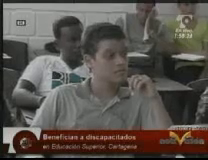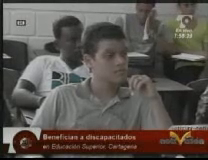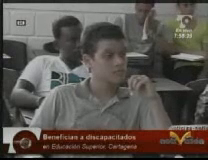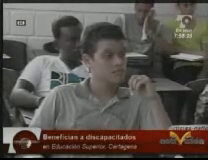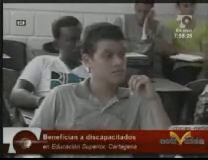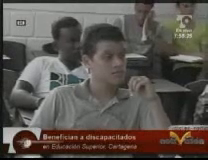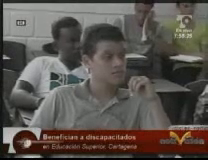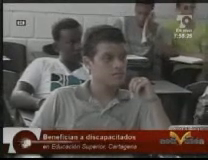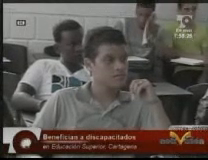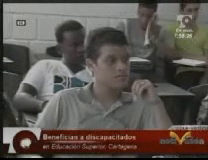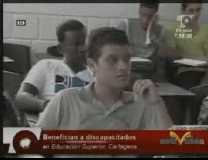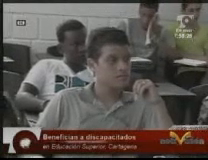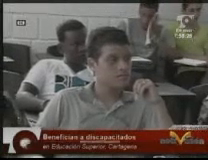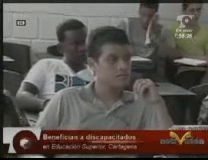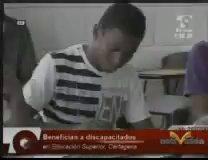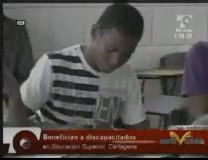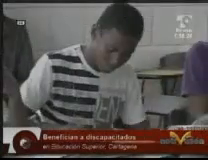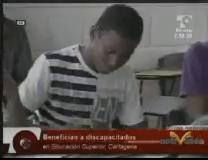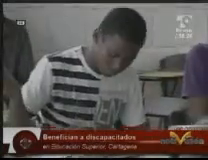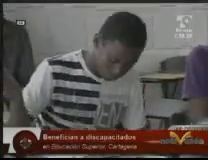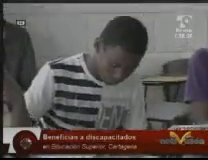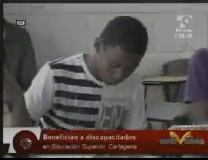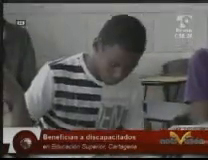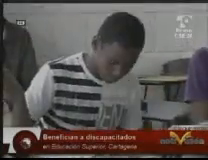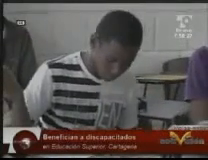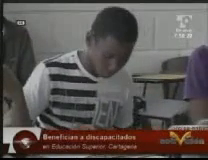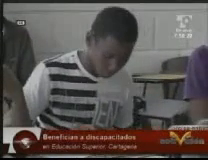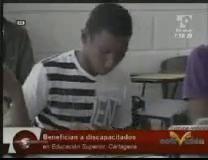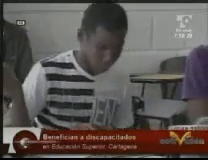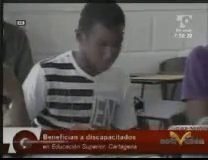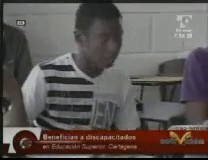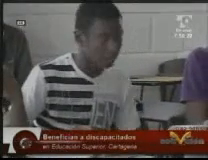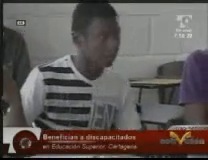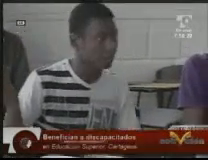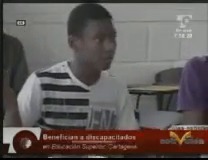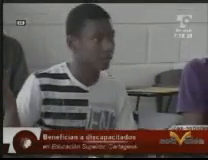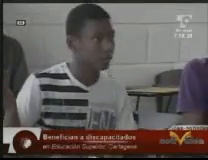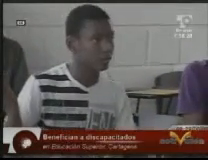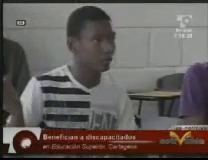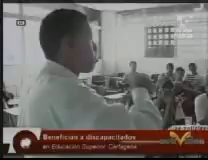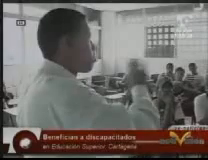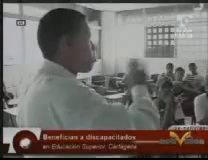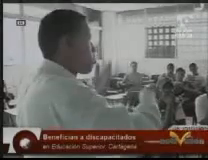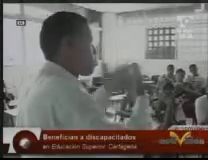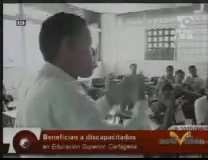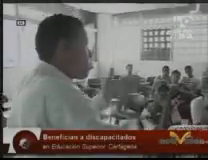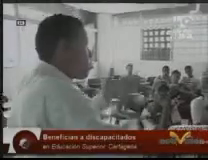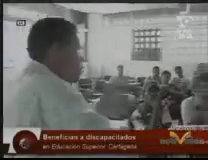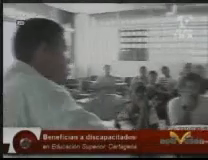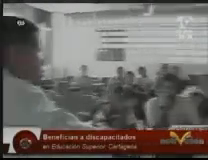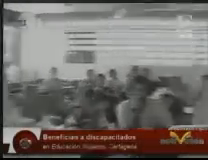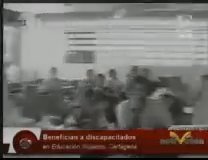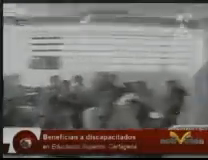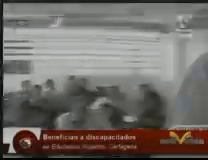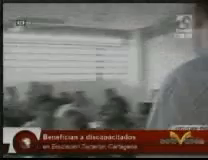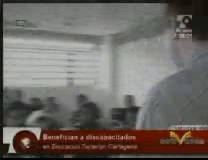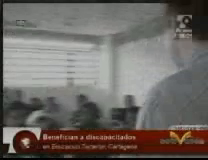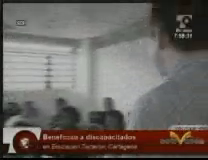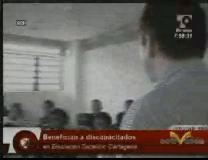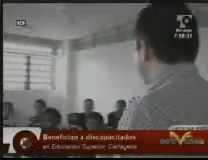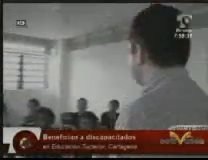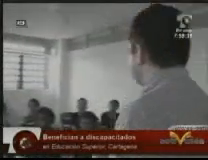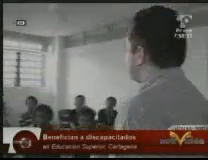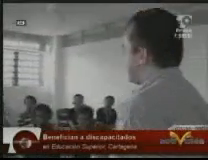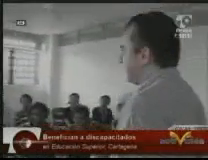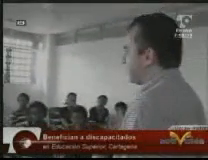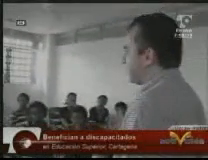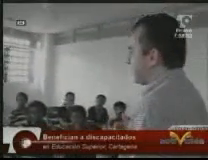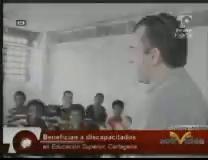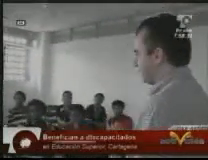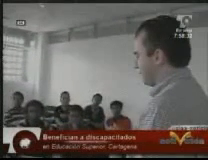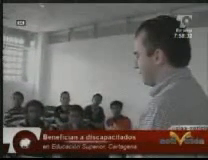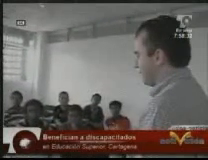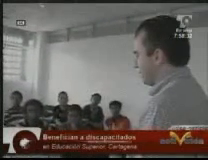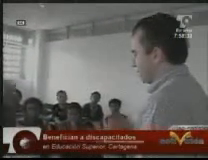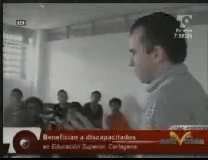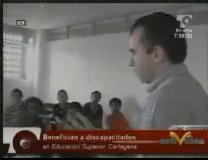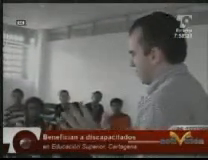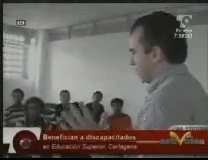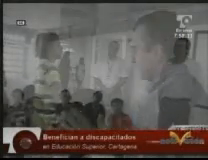la matrícula y pueden hacerlo con un crédito del ICETEX. El 75% restante es asumido equitativamente por la alcaldía, la universidad